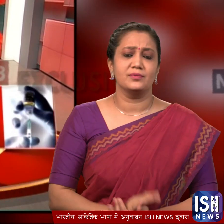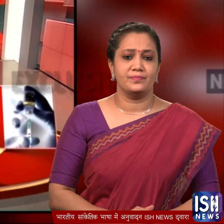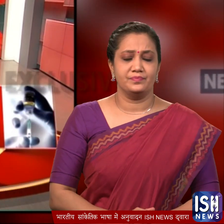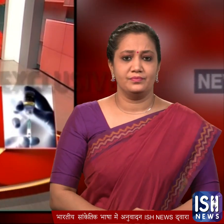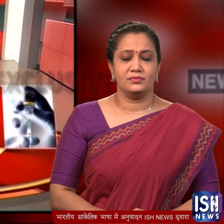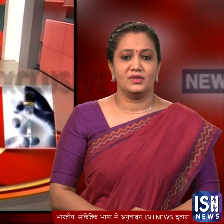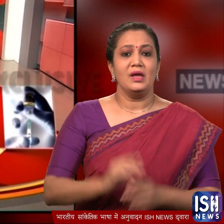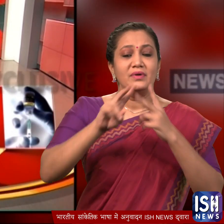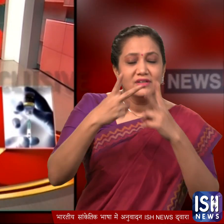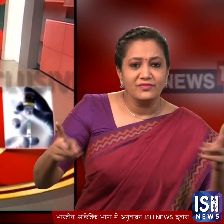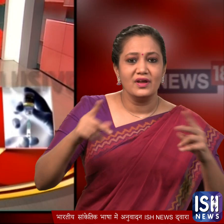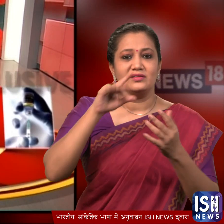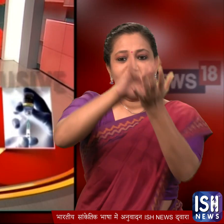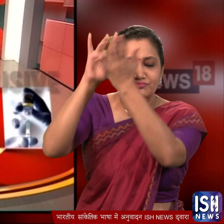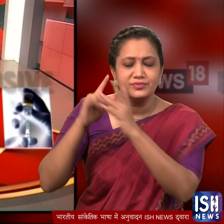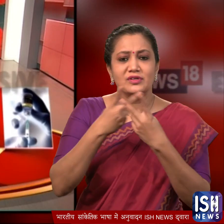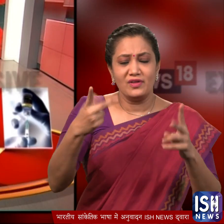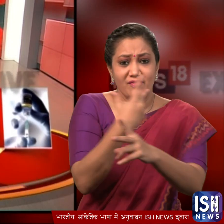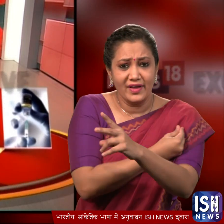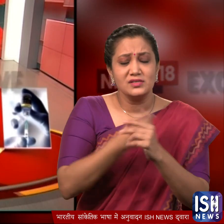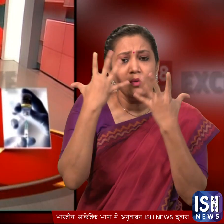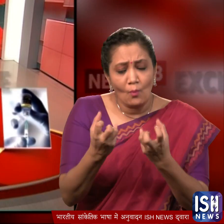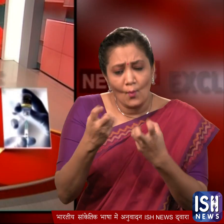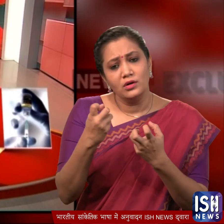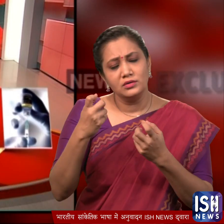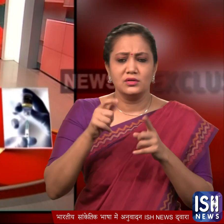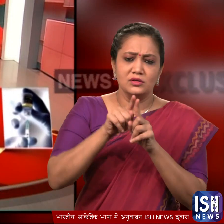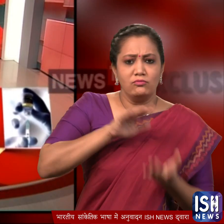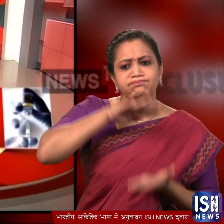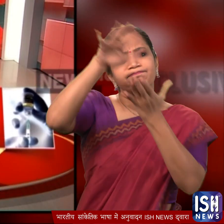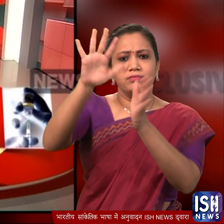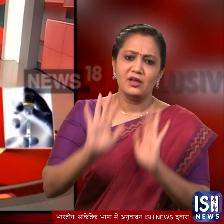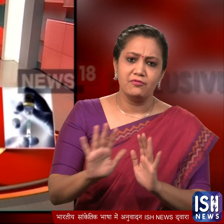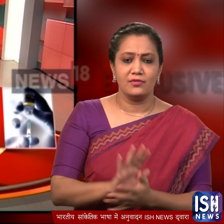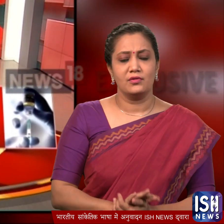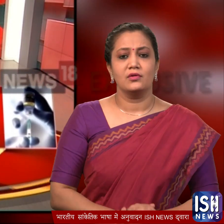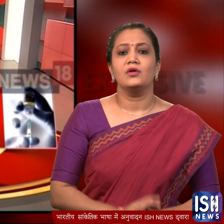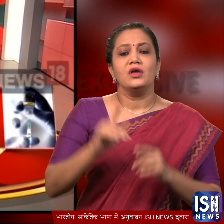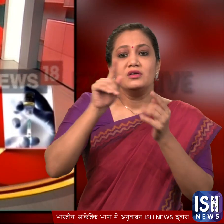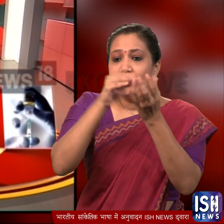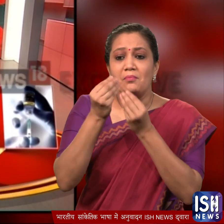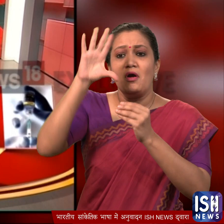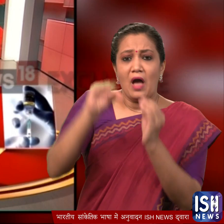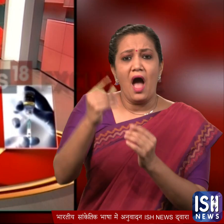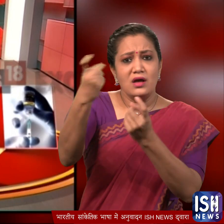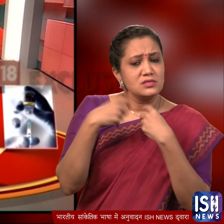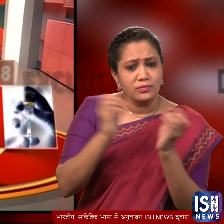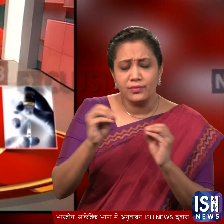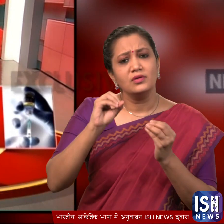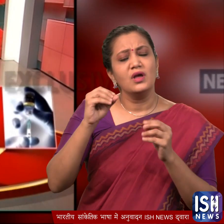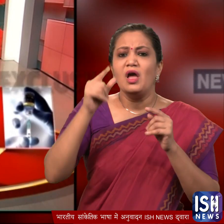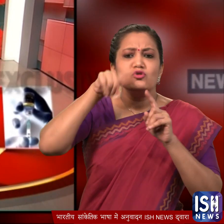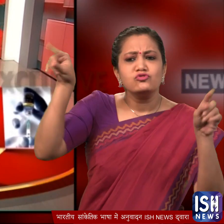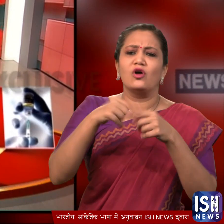बताया गया कि राज्यों की तरफ से वैक्सीन की मांग किए जाने के बाद उन्हें वैक्सीन दी जाती है। इसलिए कुछ राज्यों की तरफ से कम वैक्सीन दिए जाने